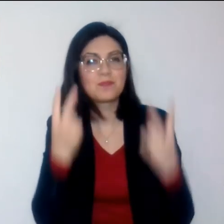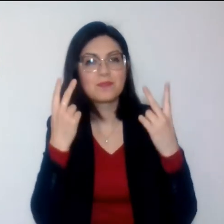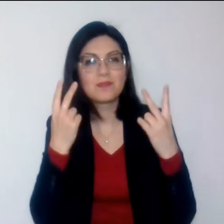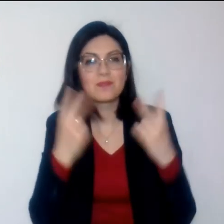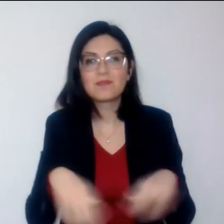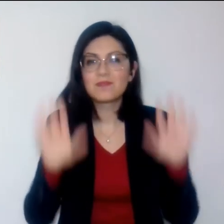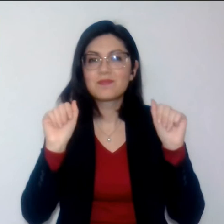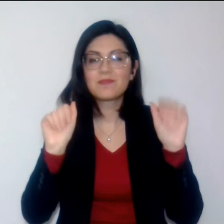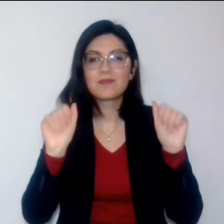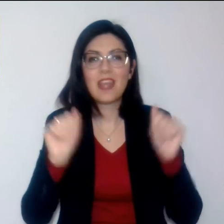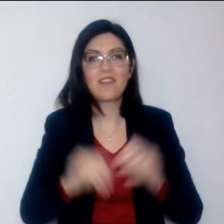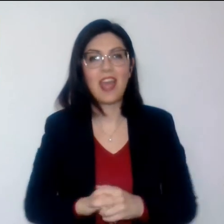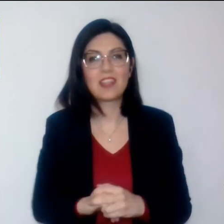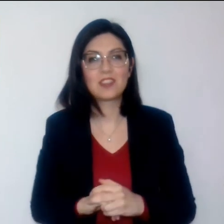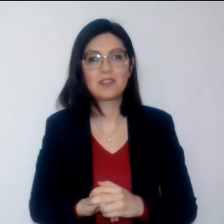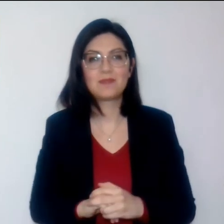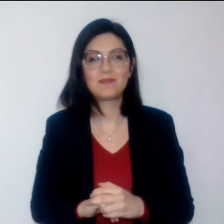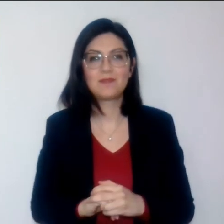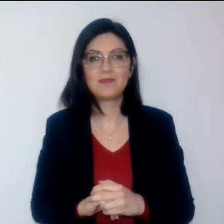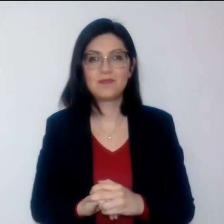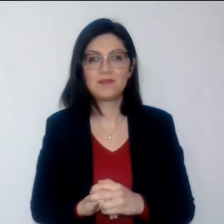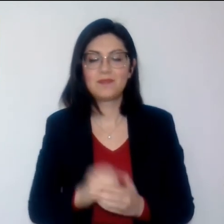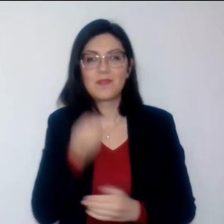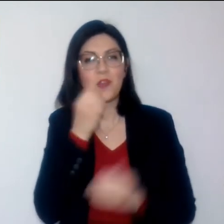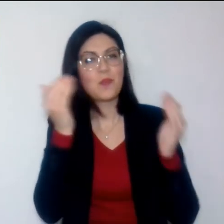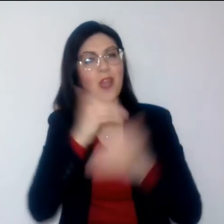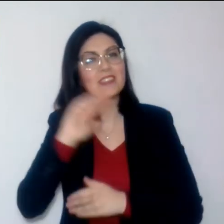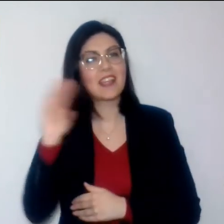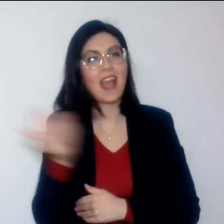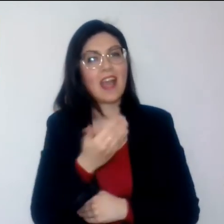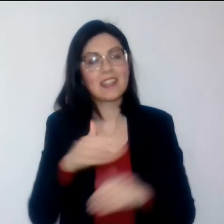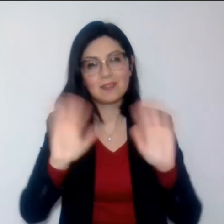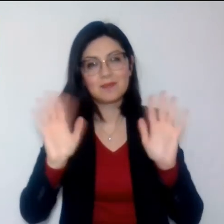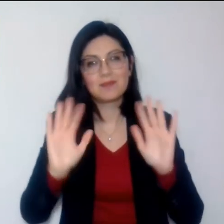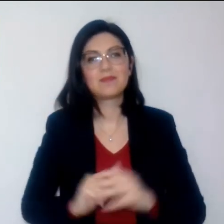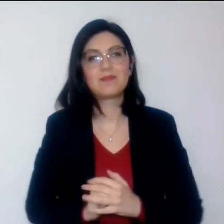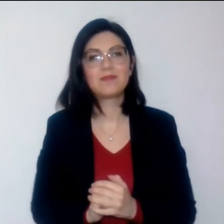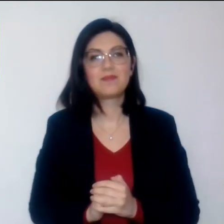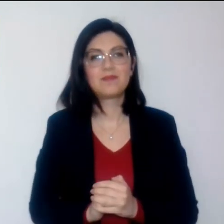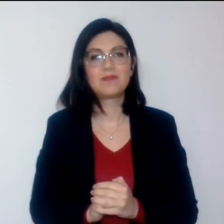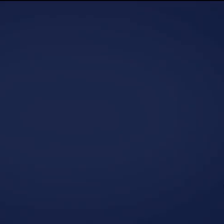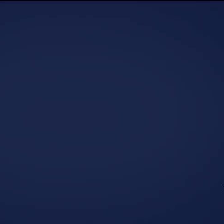grazie di essere stati con noi e ai prossimi appuntamenti con il telegiornale per i sordi arrivederci